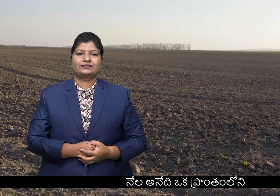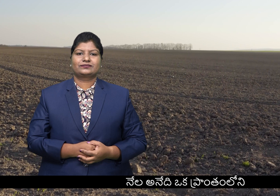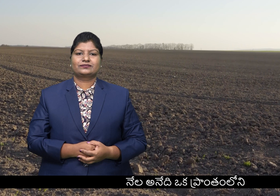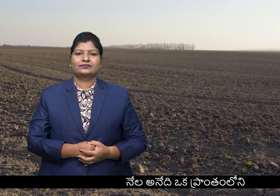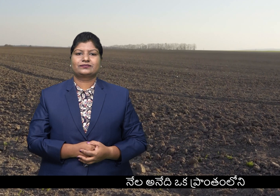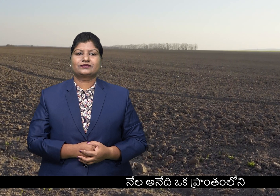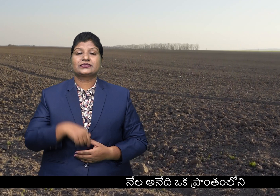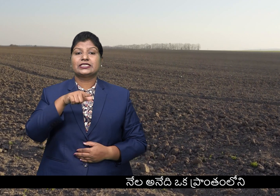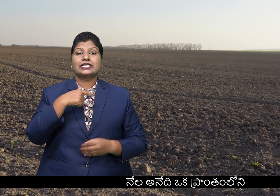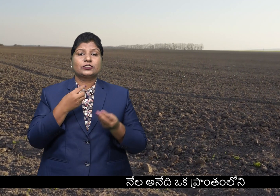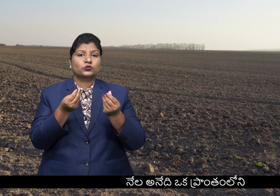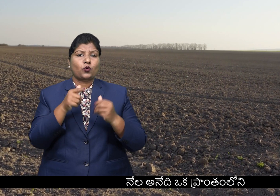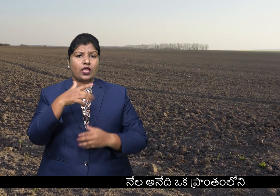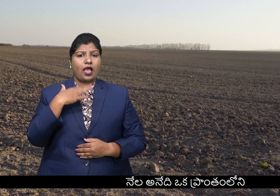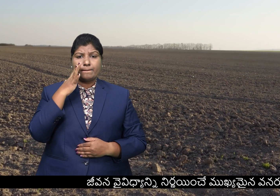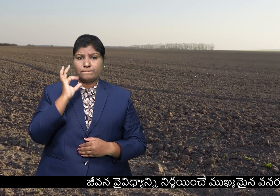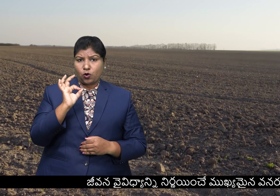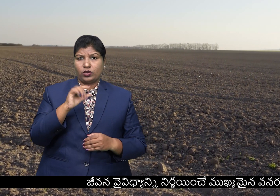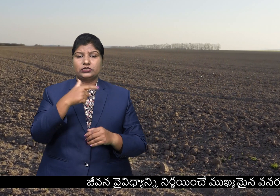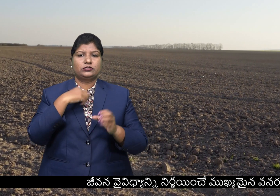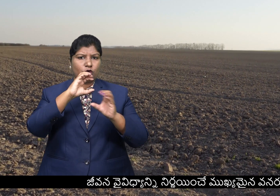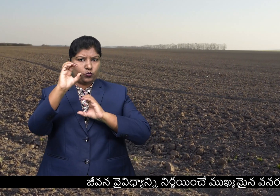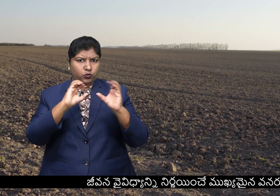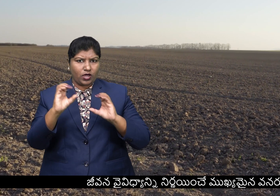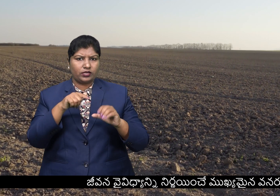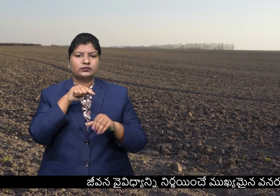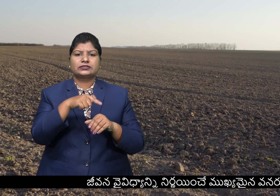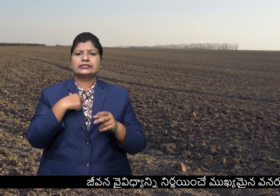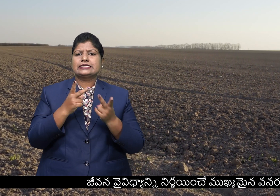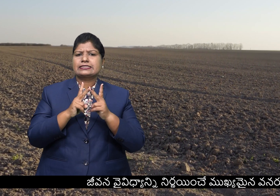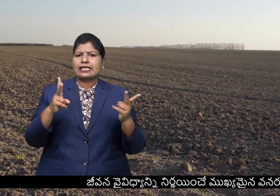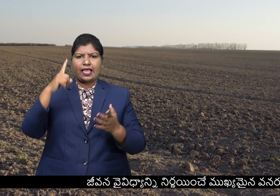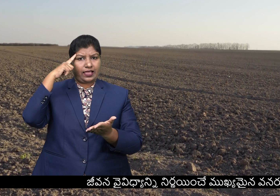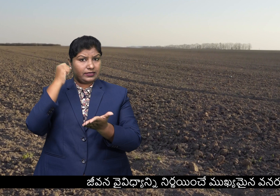నేల అనేది ఒక ప్రాంతంలోని జీవన వైవిధ్యాన్ని నిర్ణయించే ముఖ్యమైన వనరు.